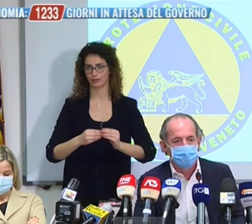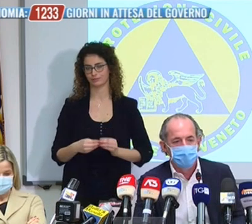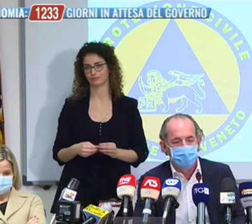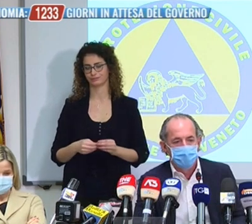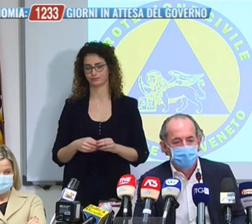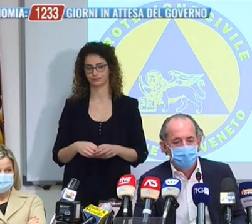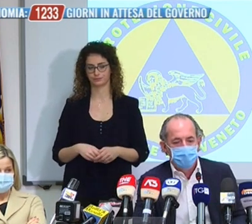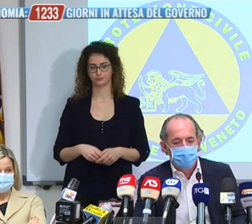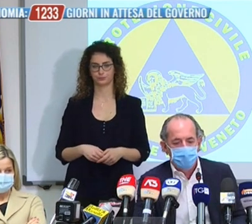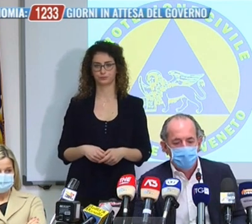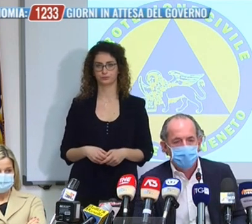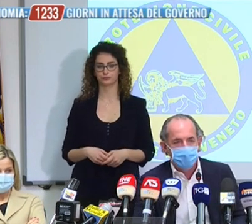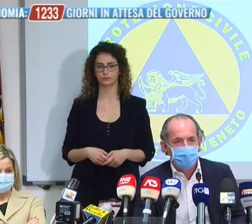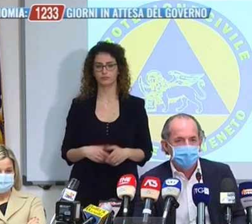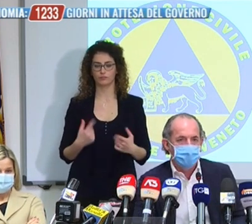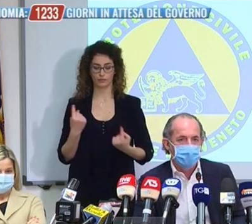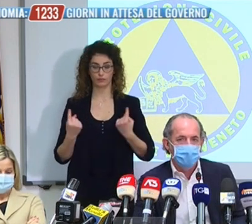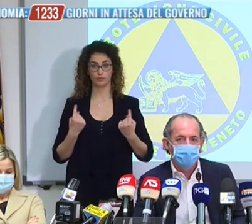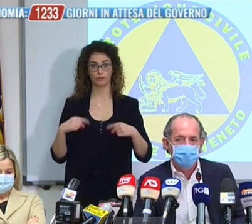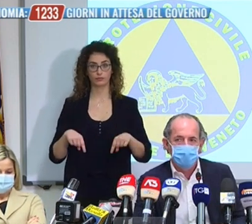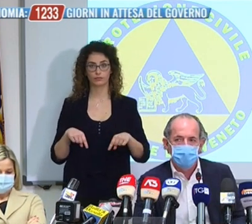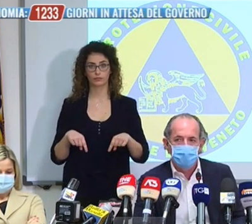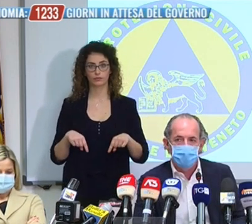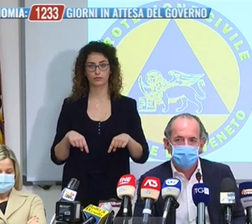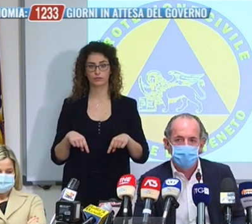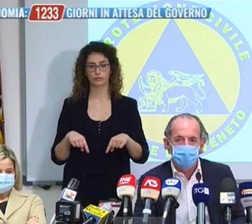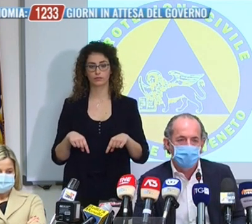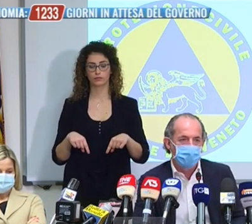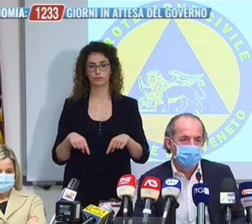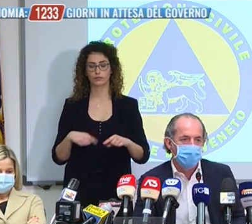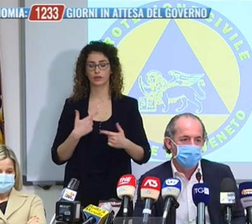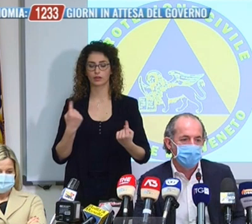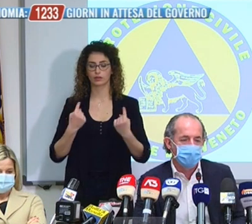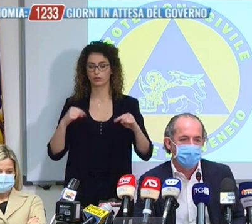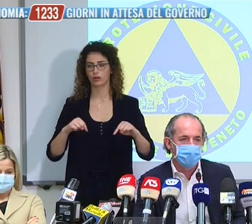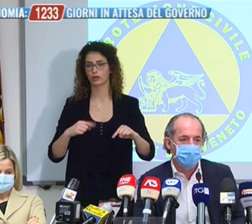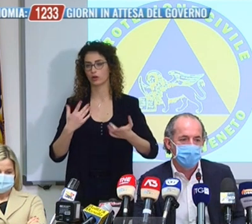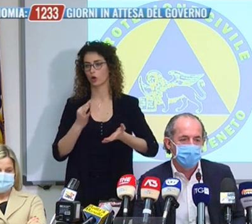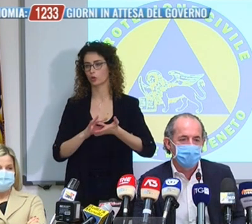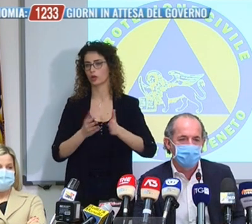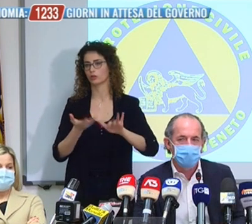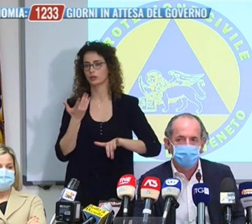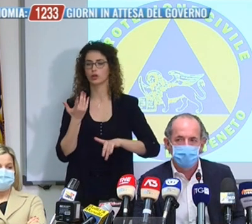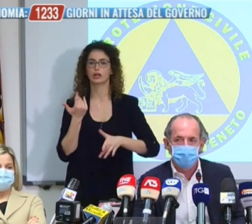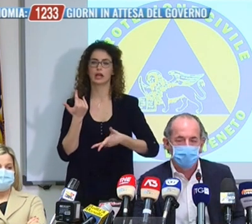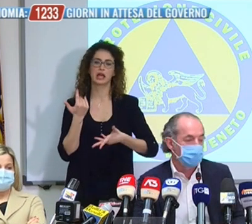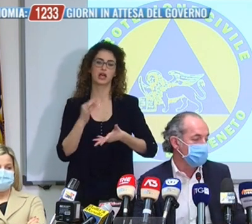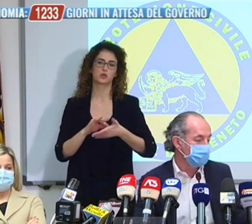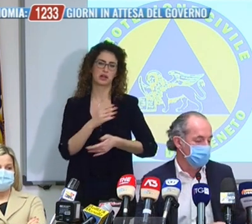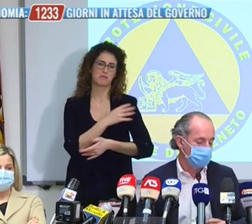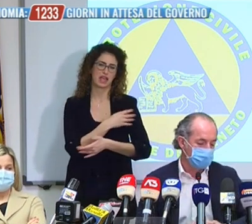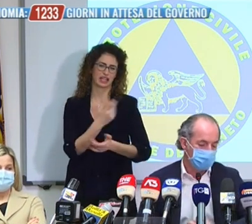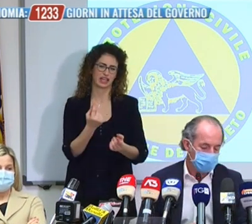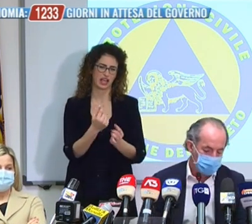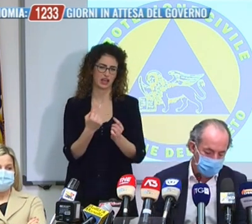ragionamenti. Però in questa fase stiamo parlando comunque di superiori e di qualche anno delle medie eventualmente, però